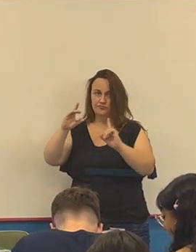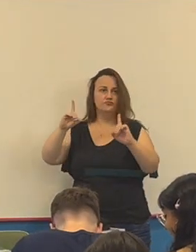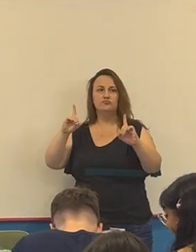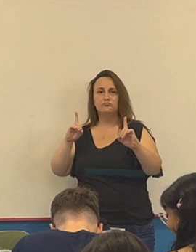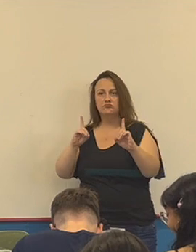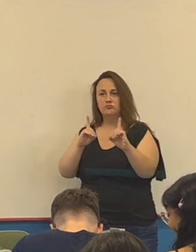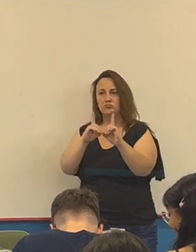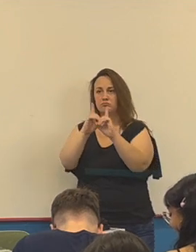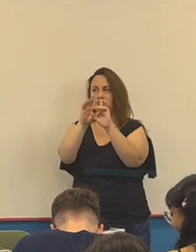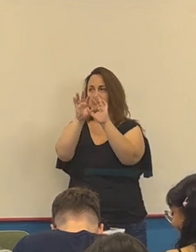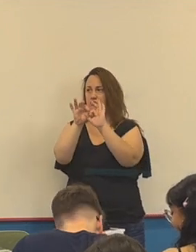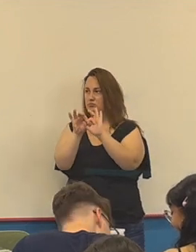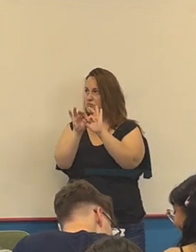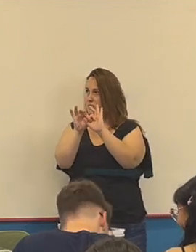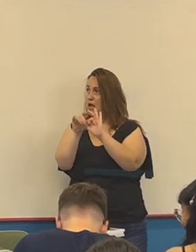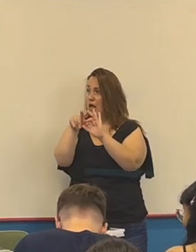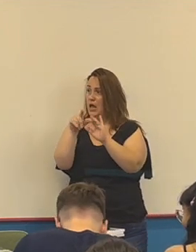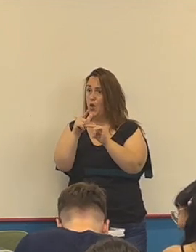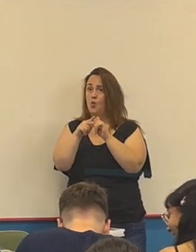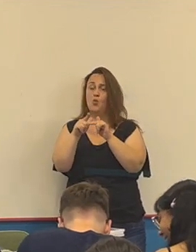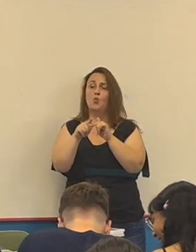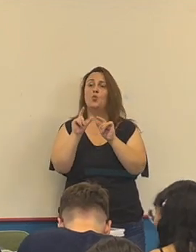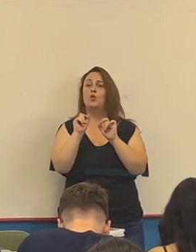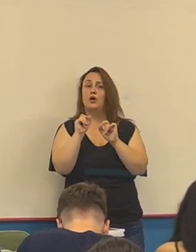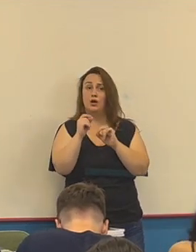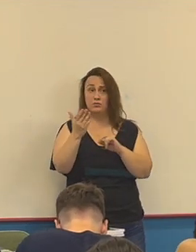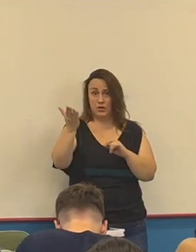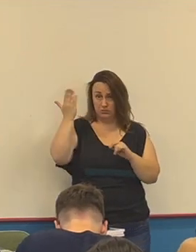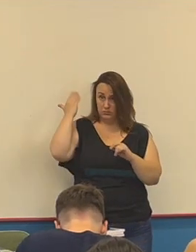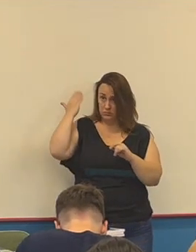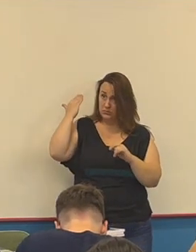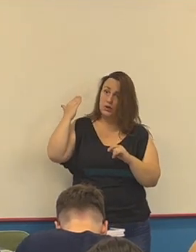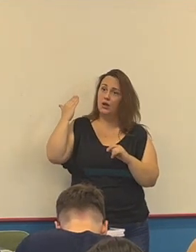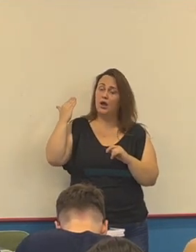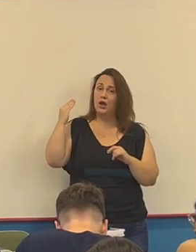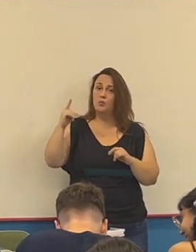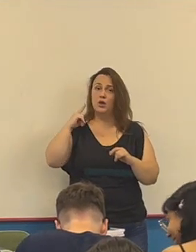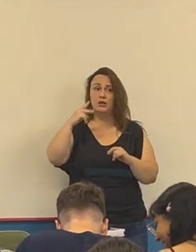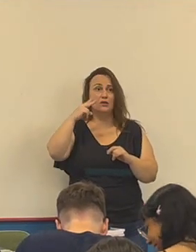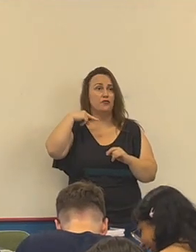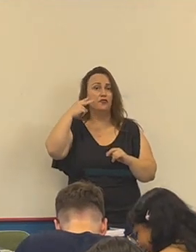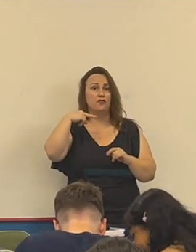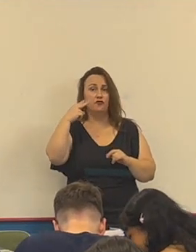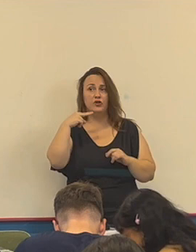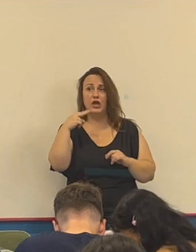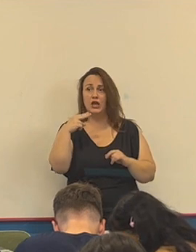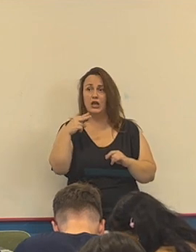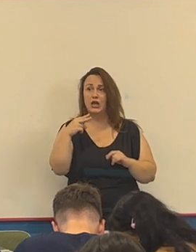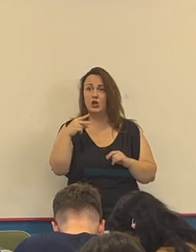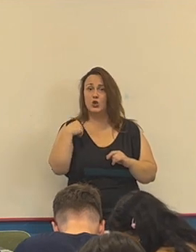e desse problema que foi, porque na época, vereadores estavam tentando